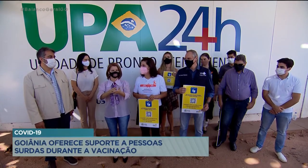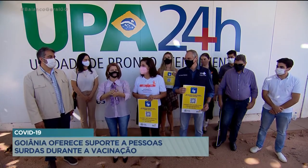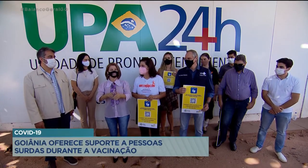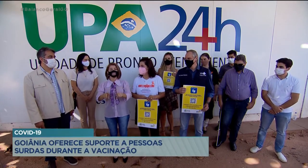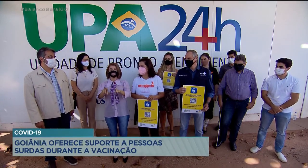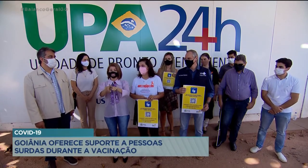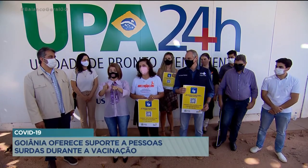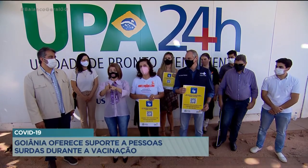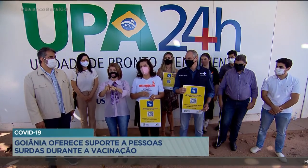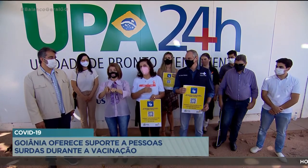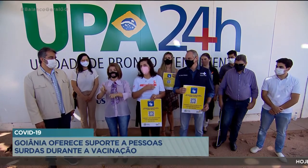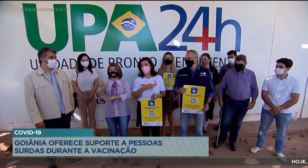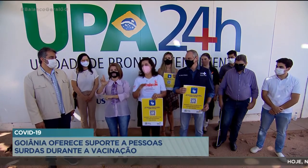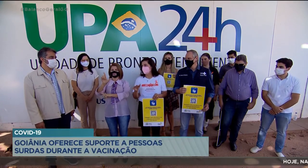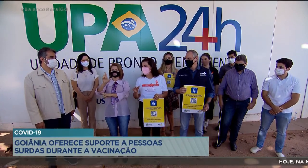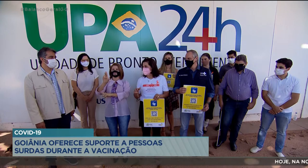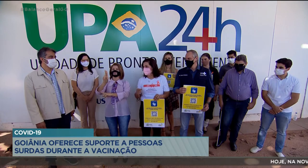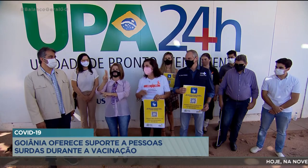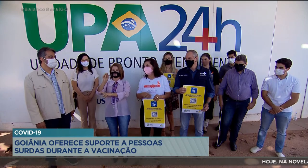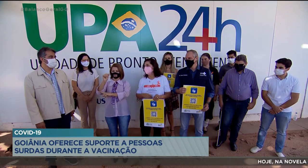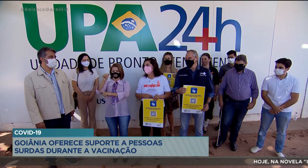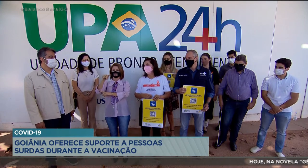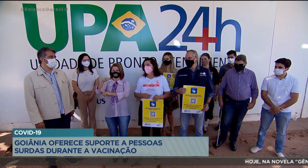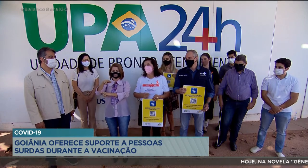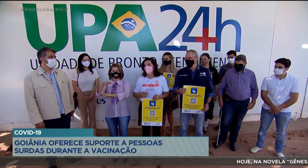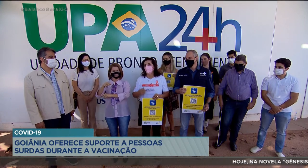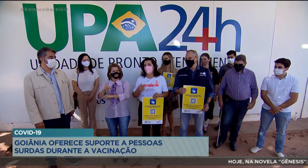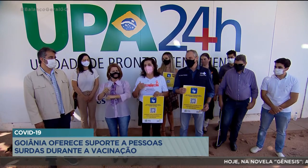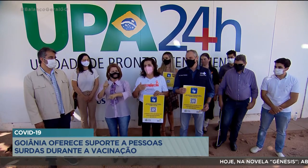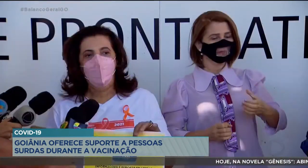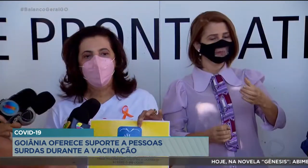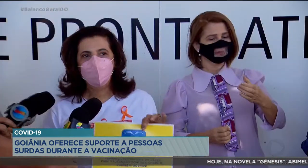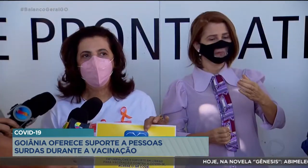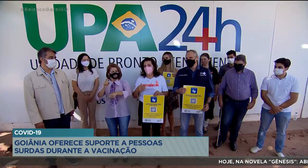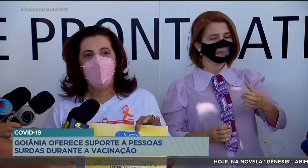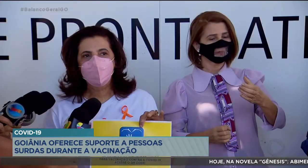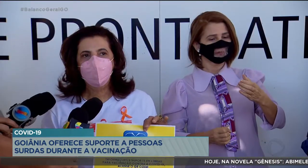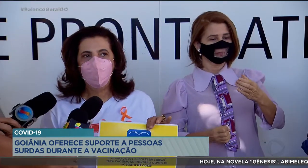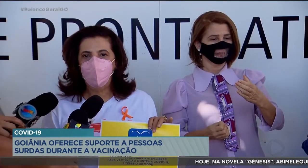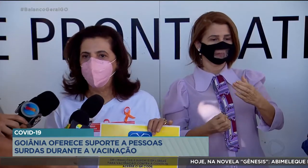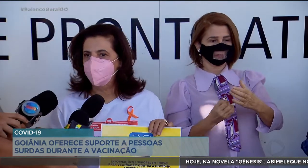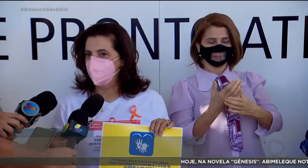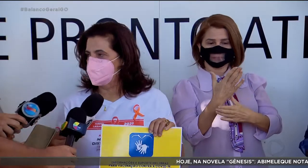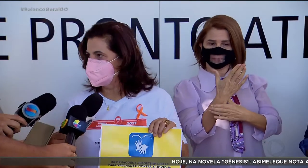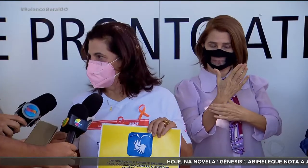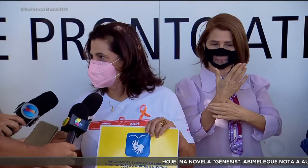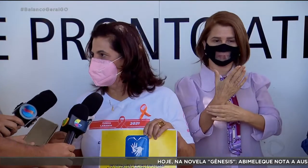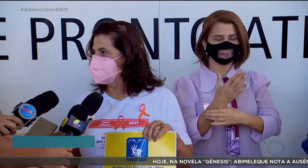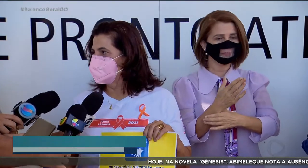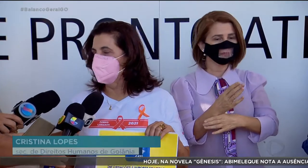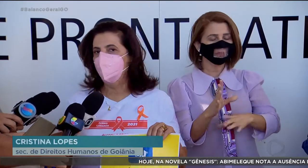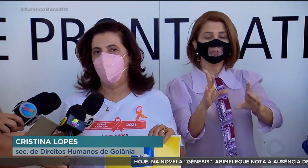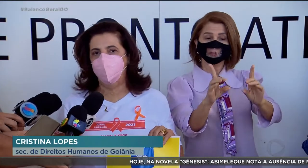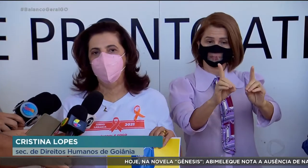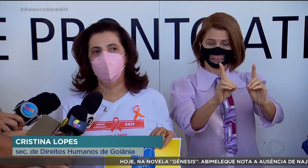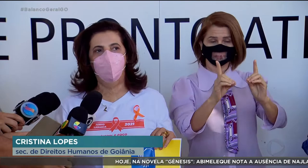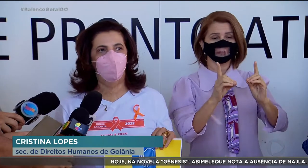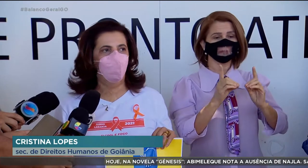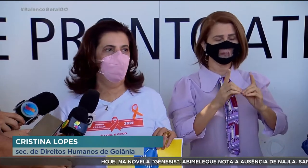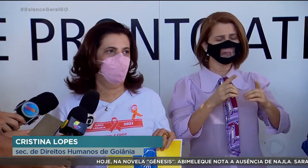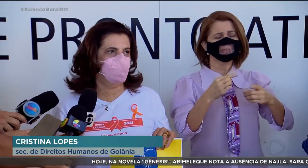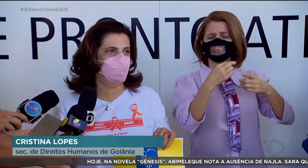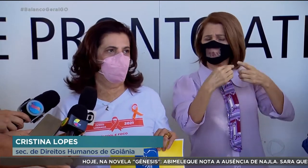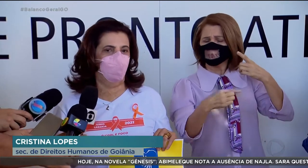deficientes permanentes, elas já podem receber a vacina contra a Covid-19. Essa é uma ponte de acesso quebrando uma barreira